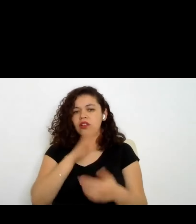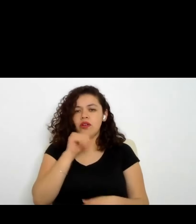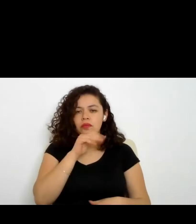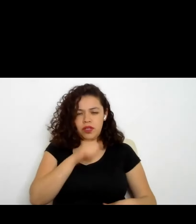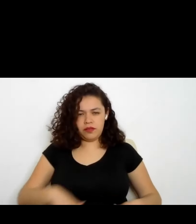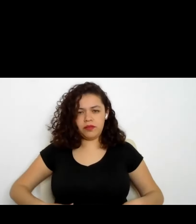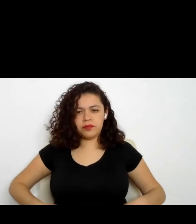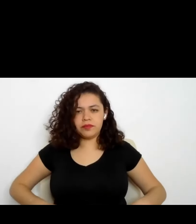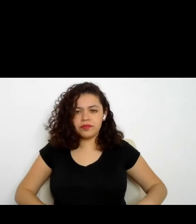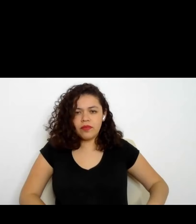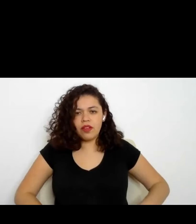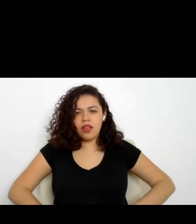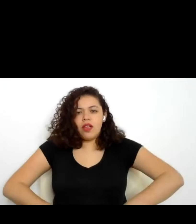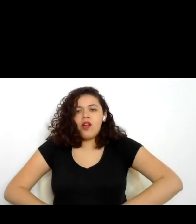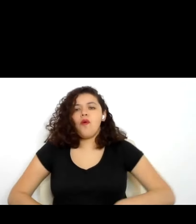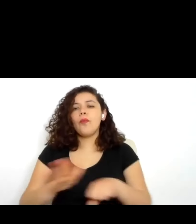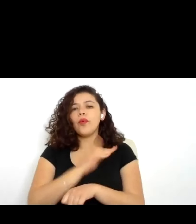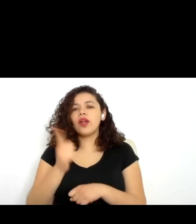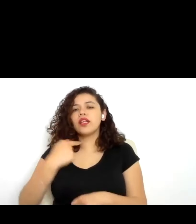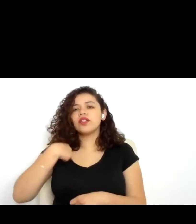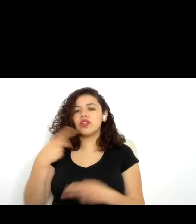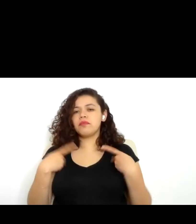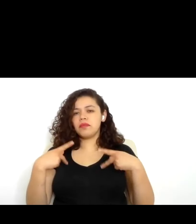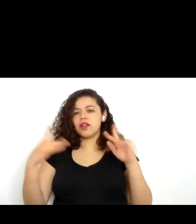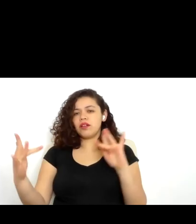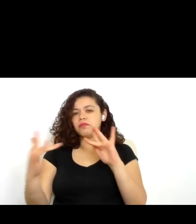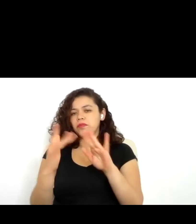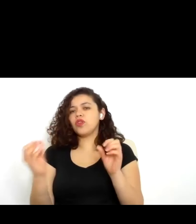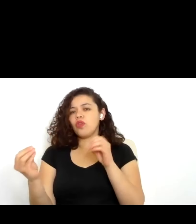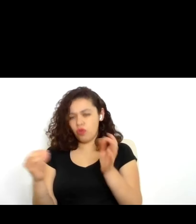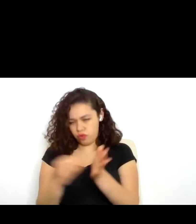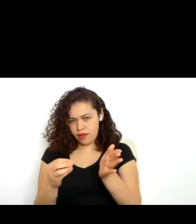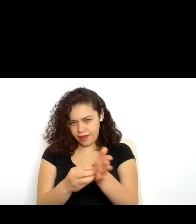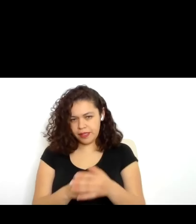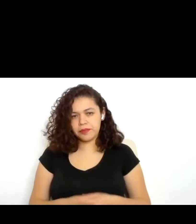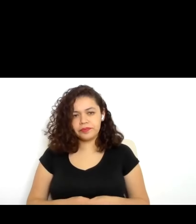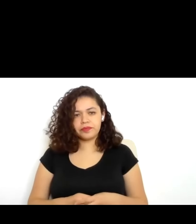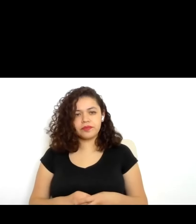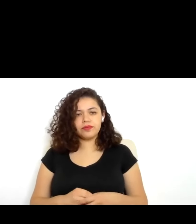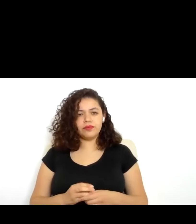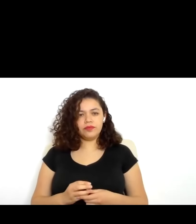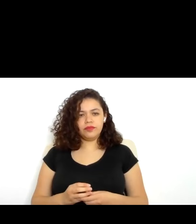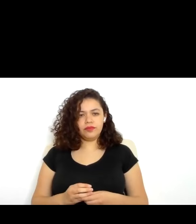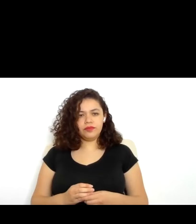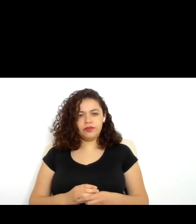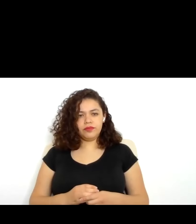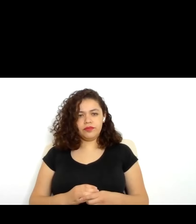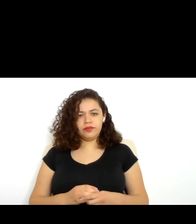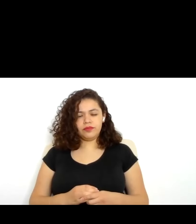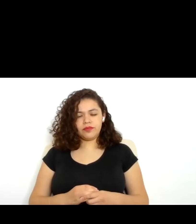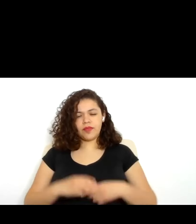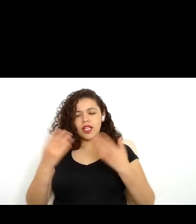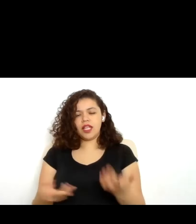datos cuando yo todavía tengo una relación con el responsable. Y el derecho de